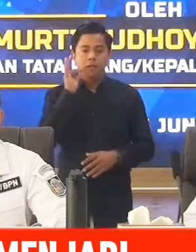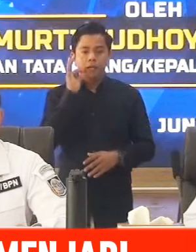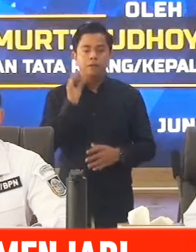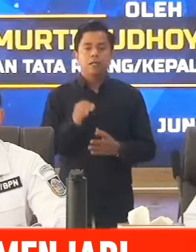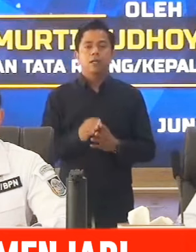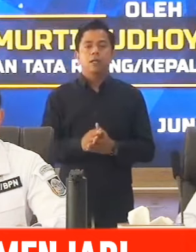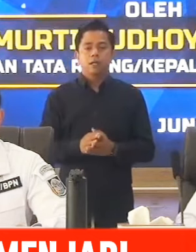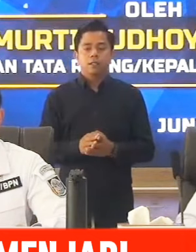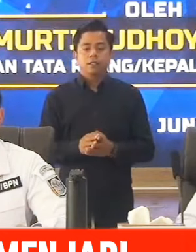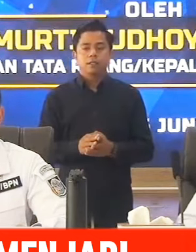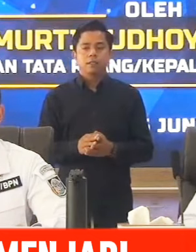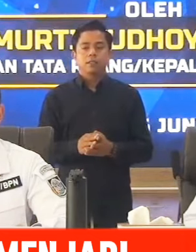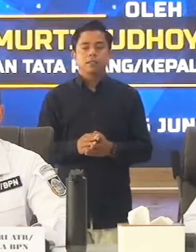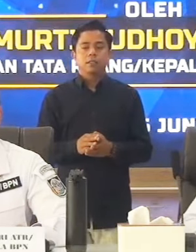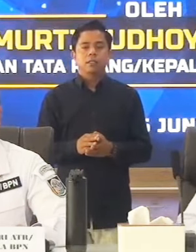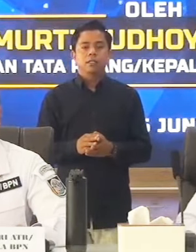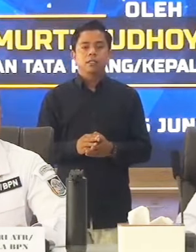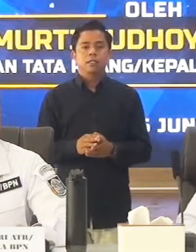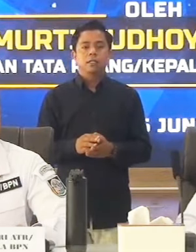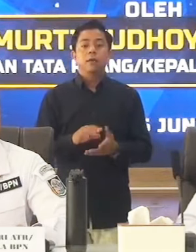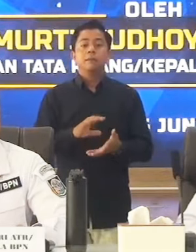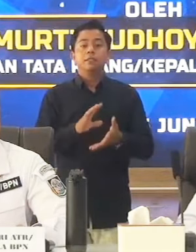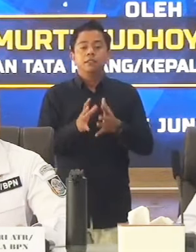seringkali yang menjadi